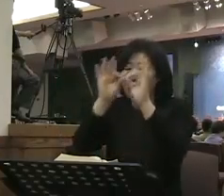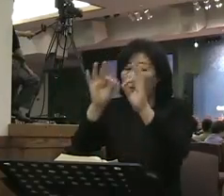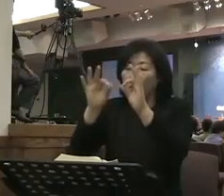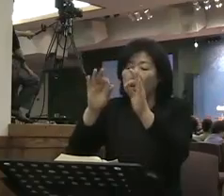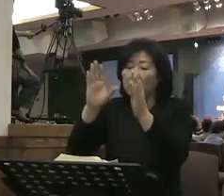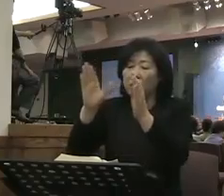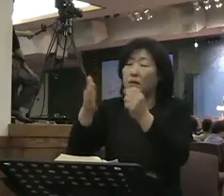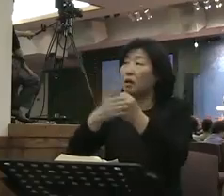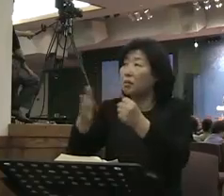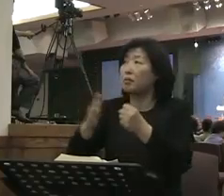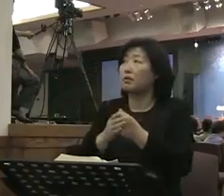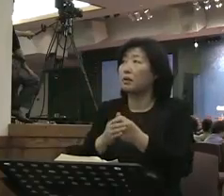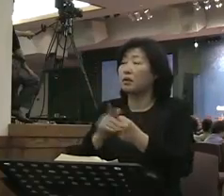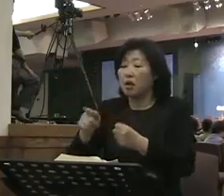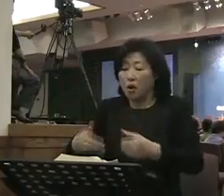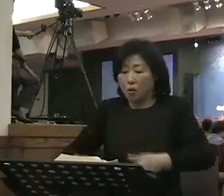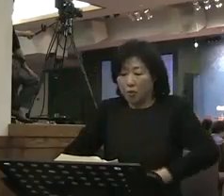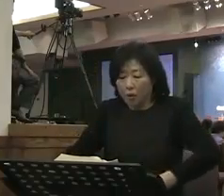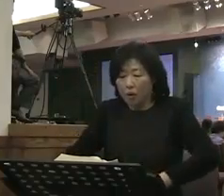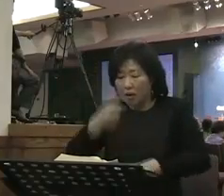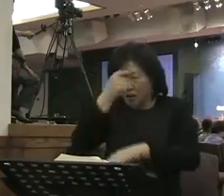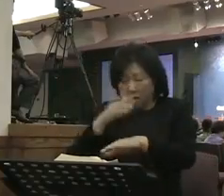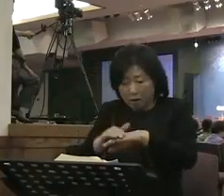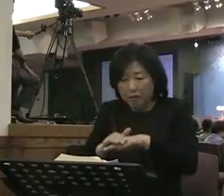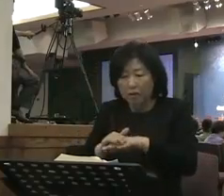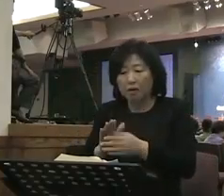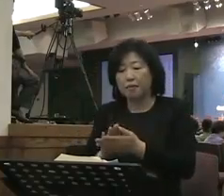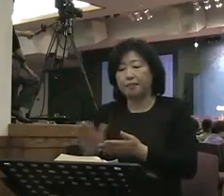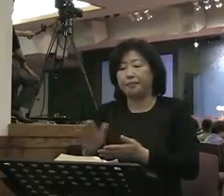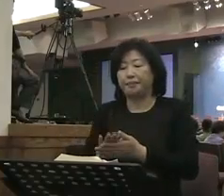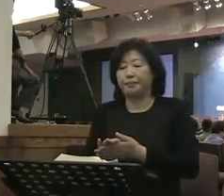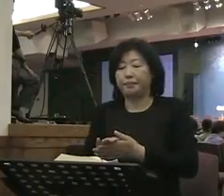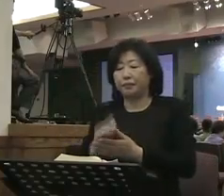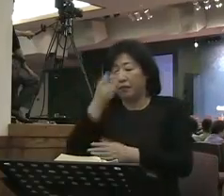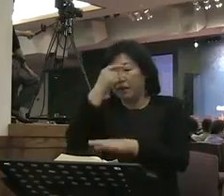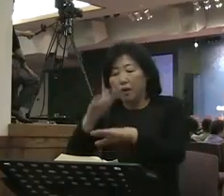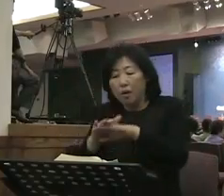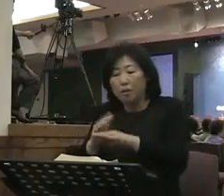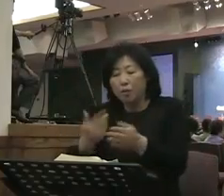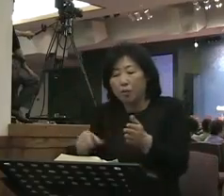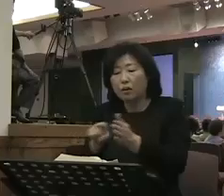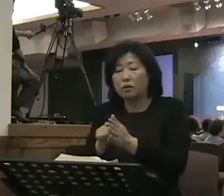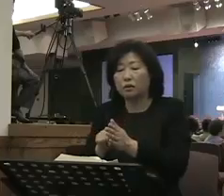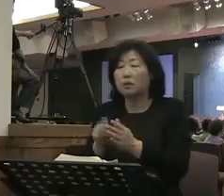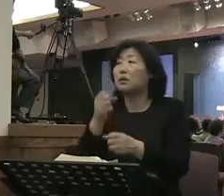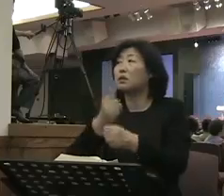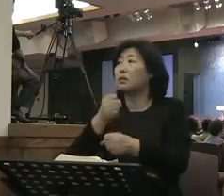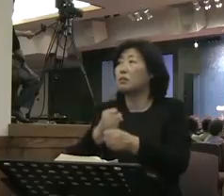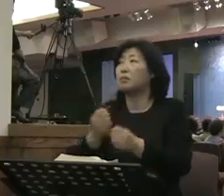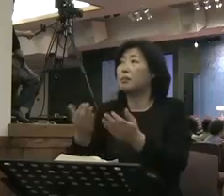때문입니다. 그래서 필요한 것은 예배입니다. 예배를 위하여서 우리는 지음을 받았습니다.